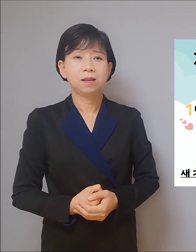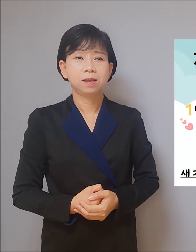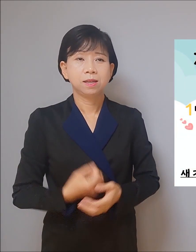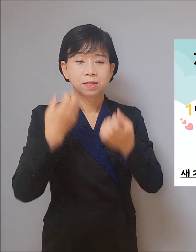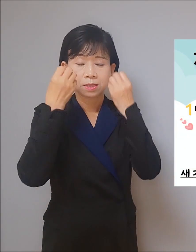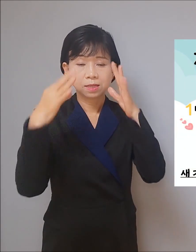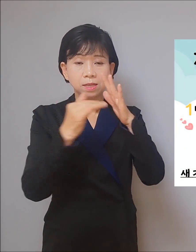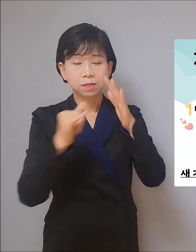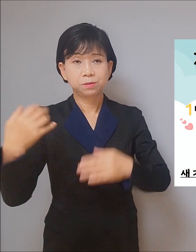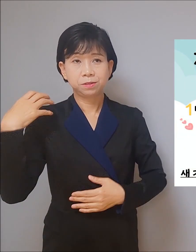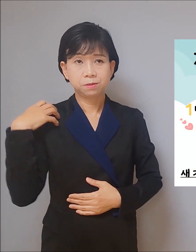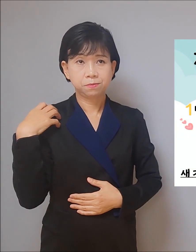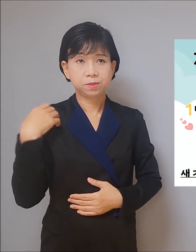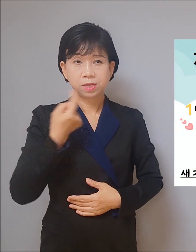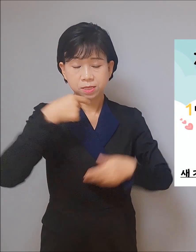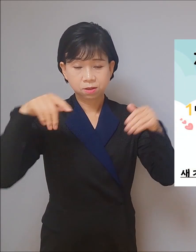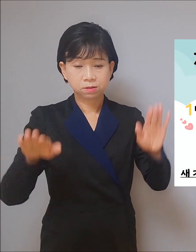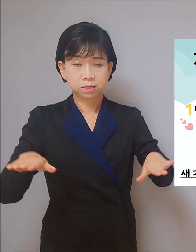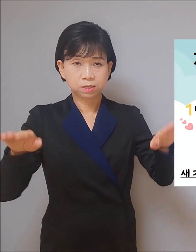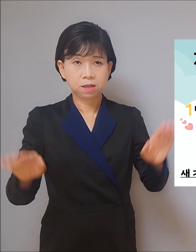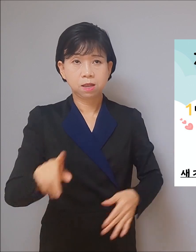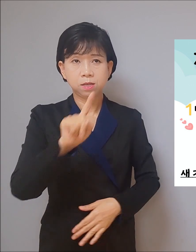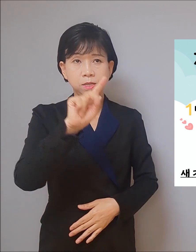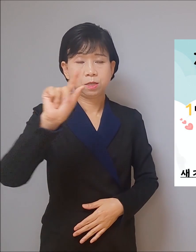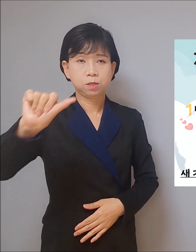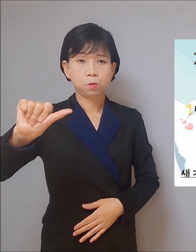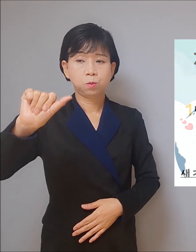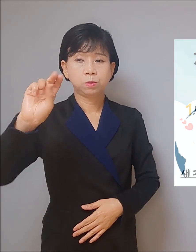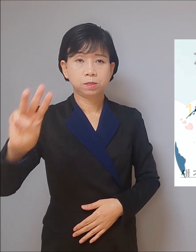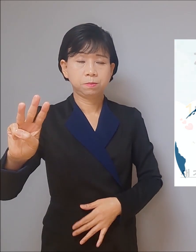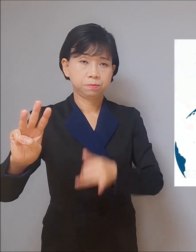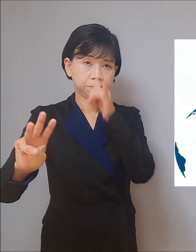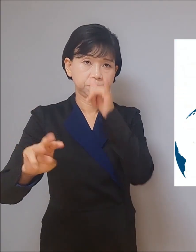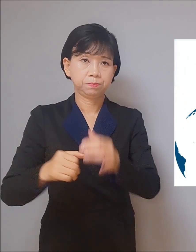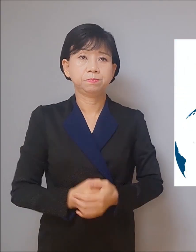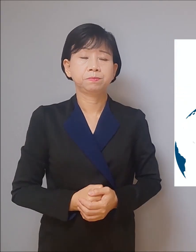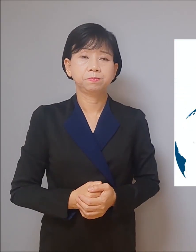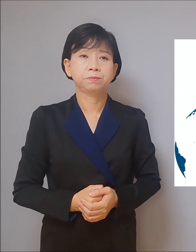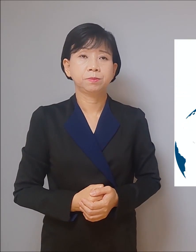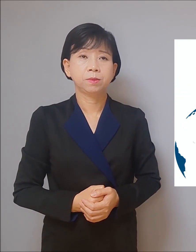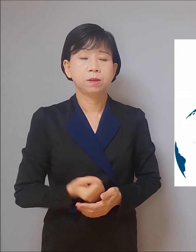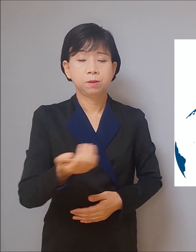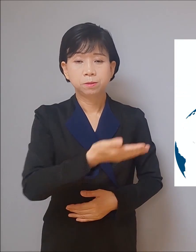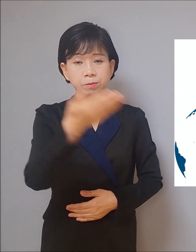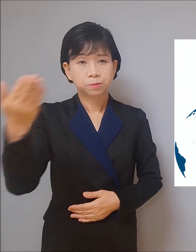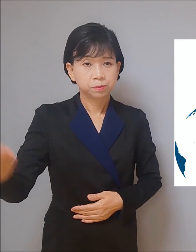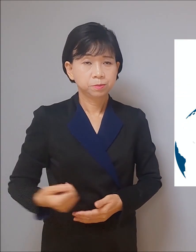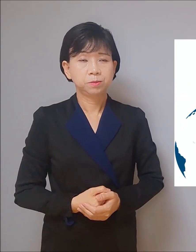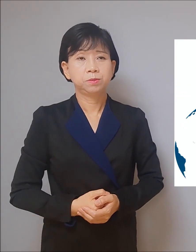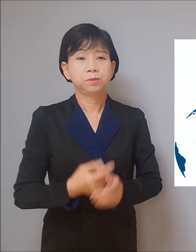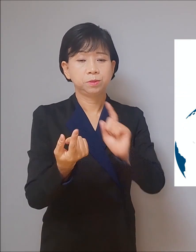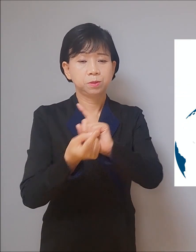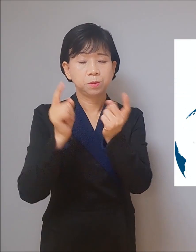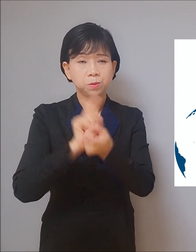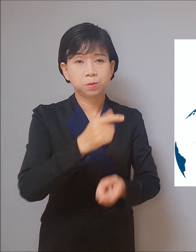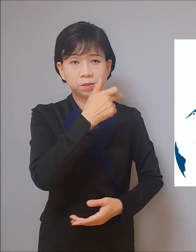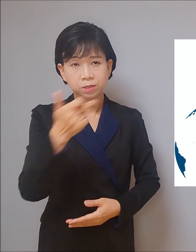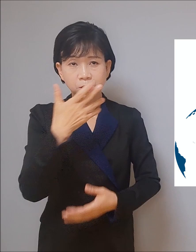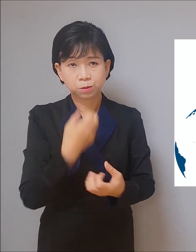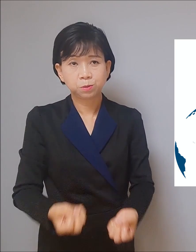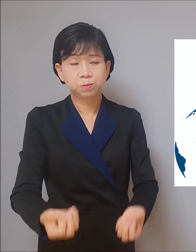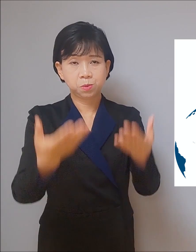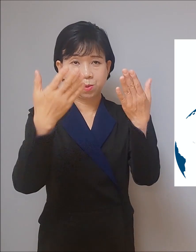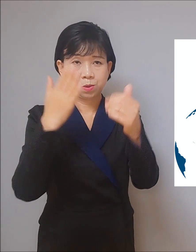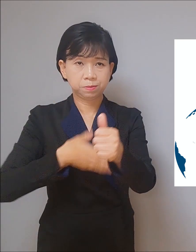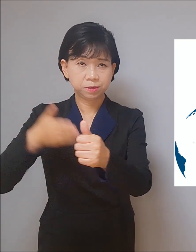교회의 천사는 한 명의 새가족에게 5가지를 세번하고 있습니다. 성도 여러분, 서로 큰 소리로